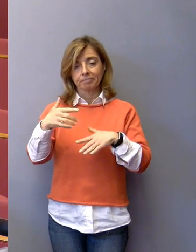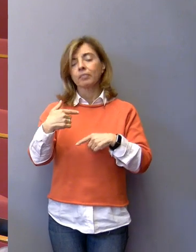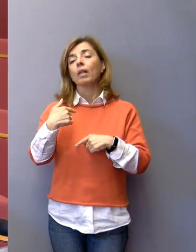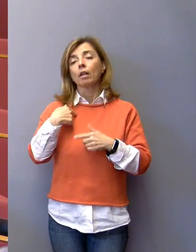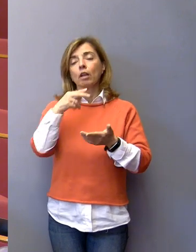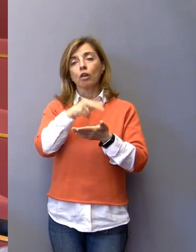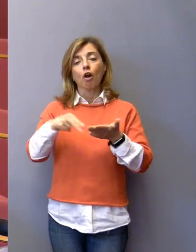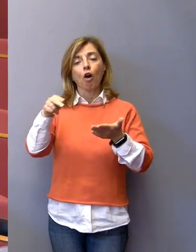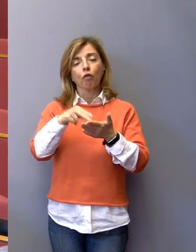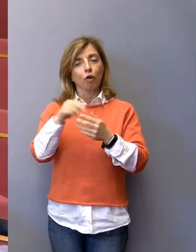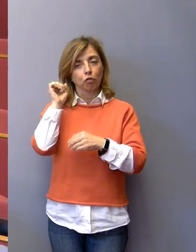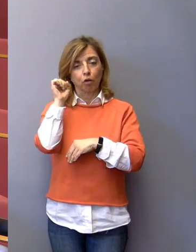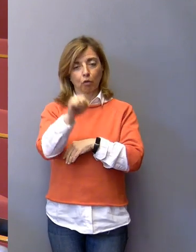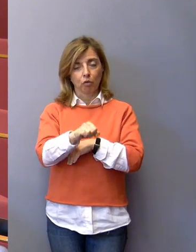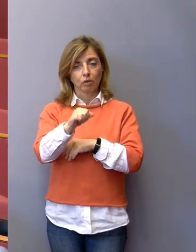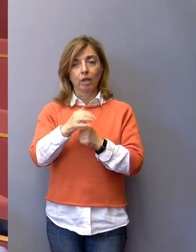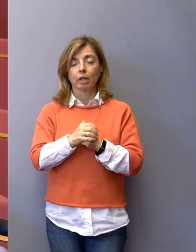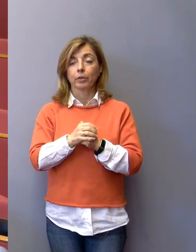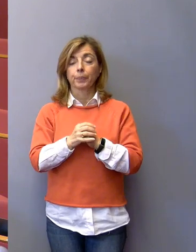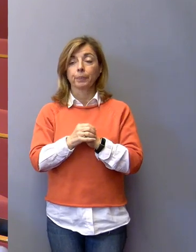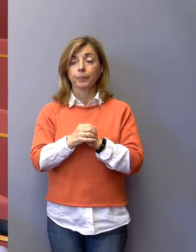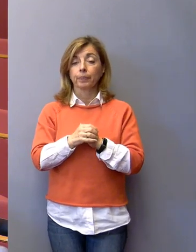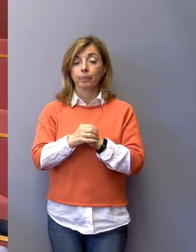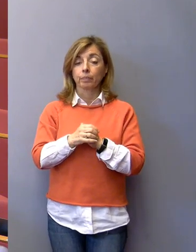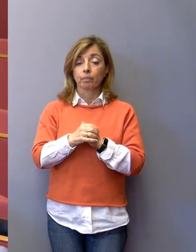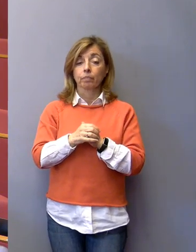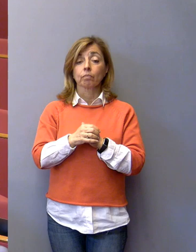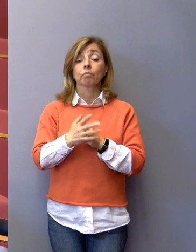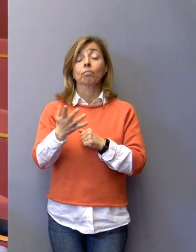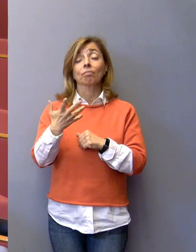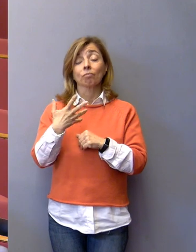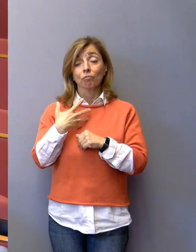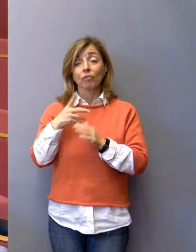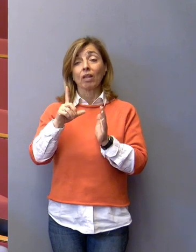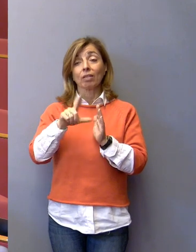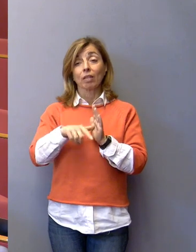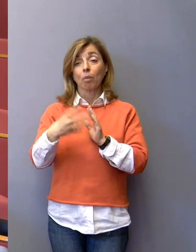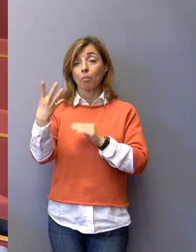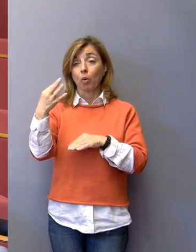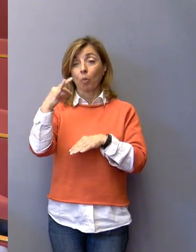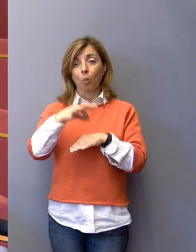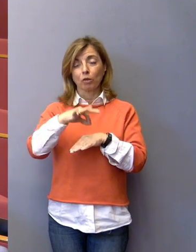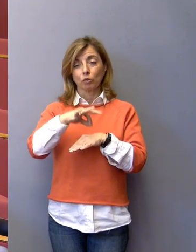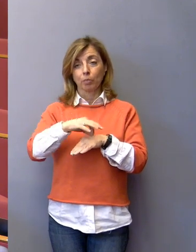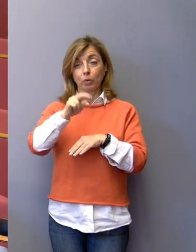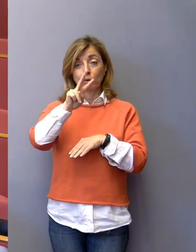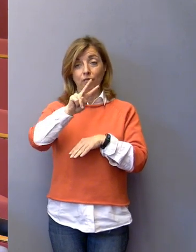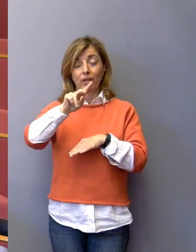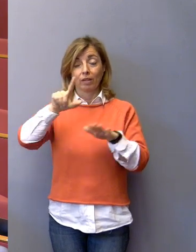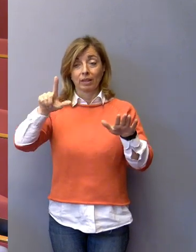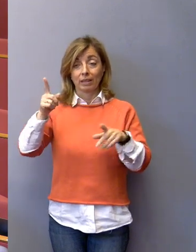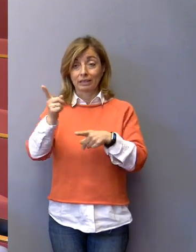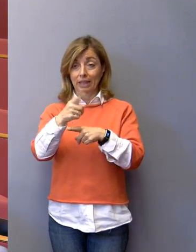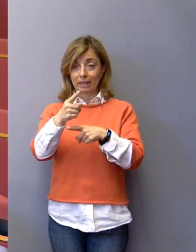contrario nel merito sono quattro minuti e 27 è difficile articolare un ragionamento complessivo ma mi prendo